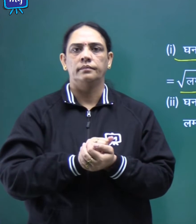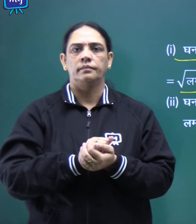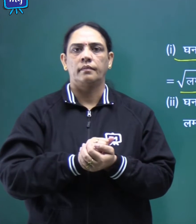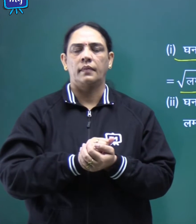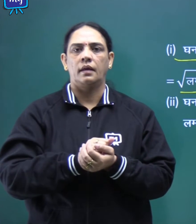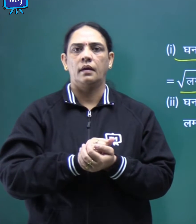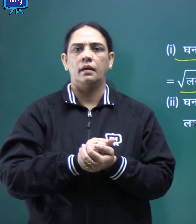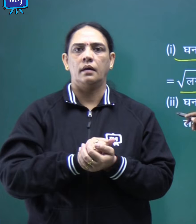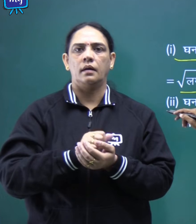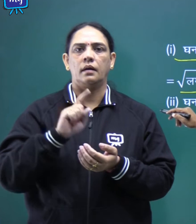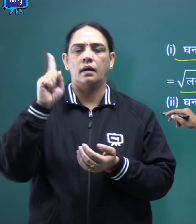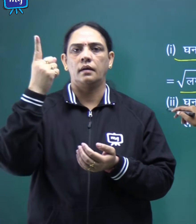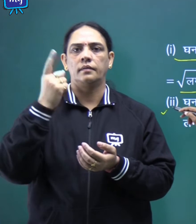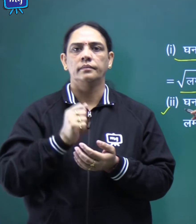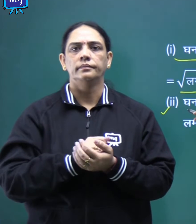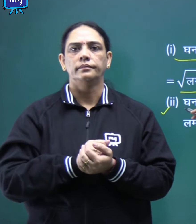इकाई।